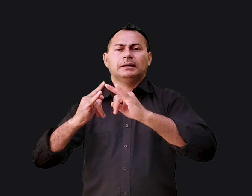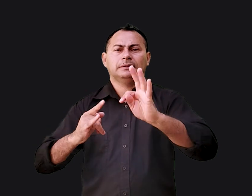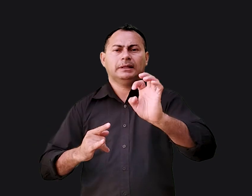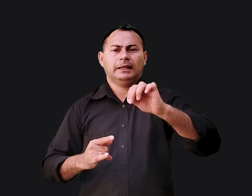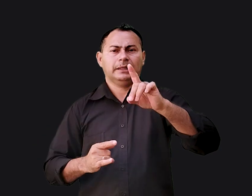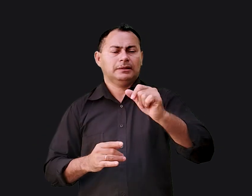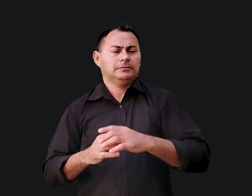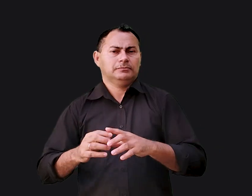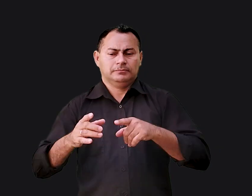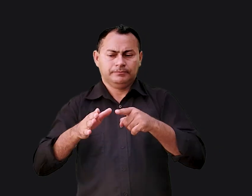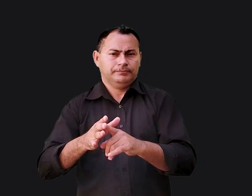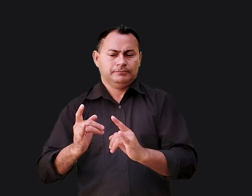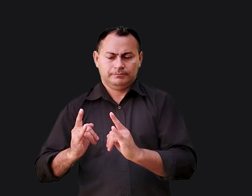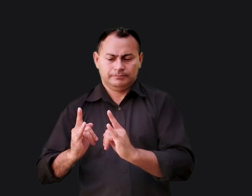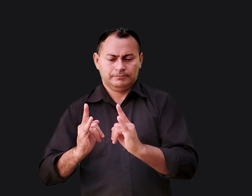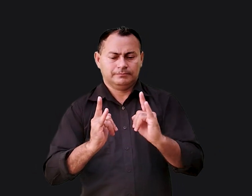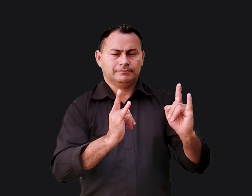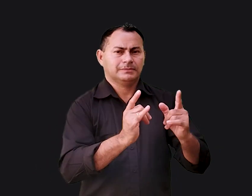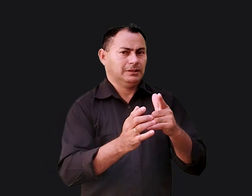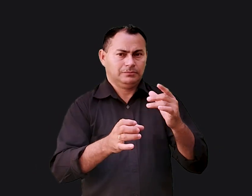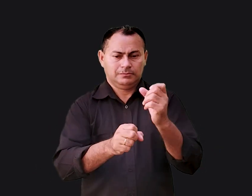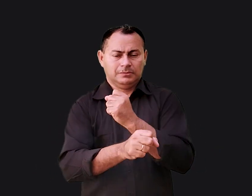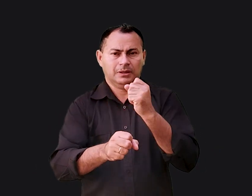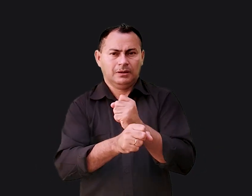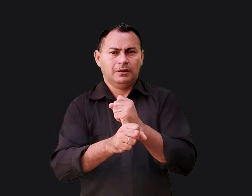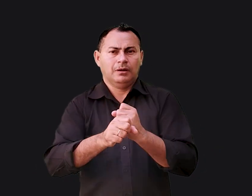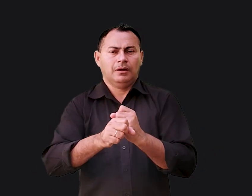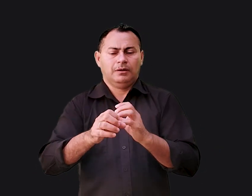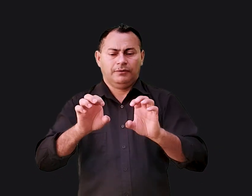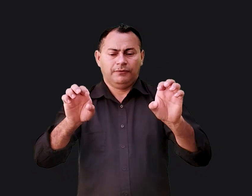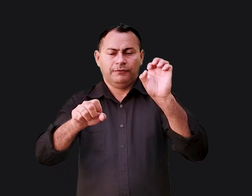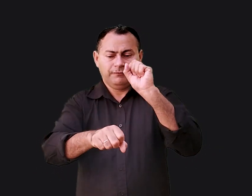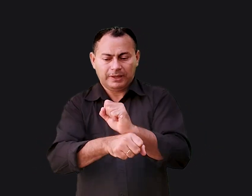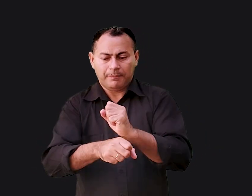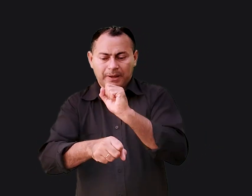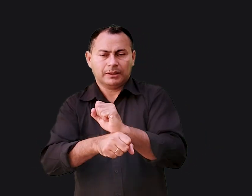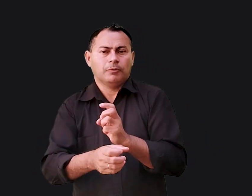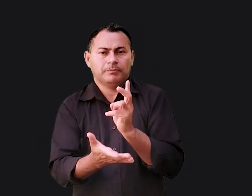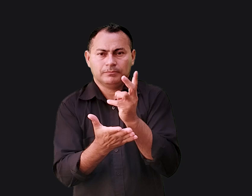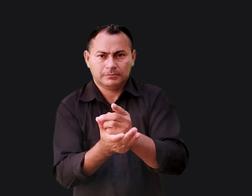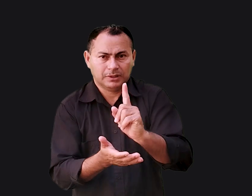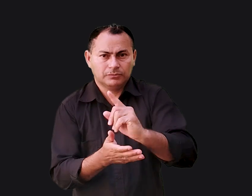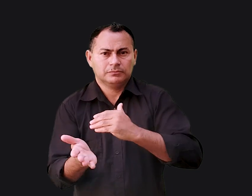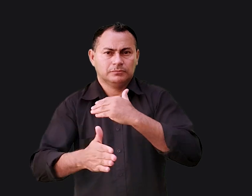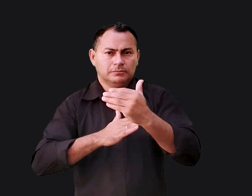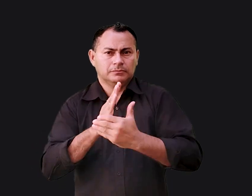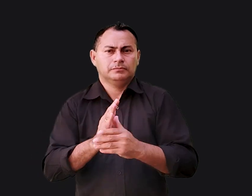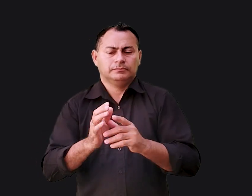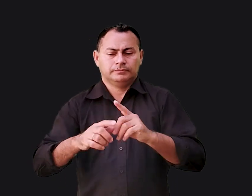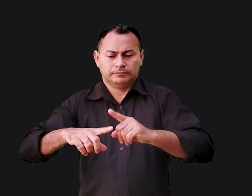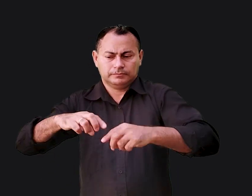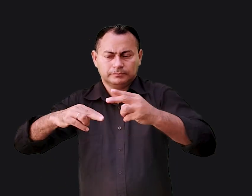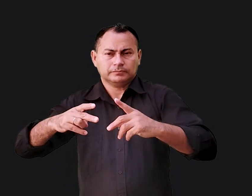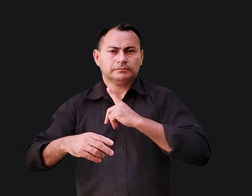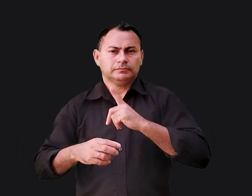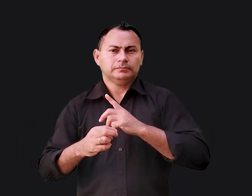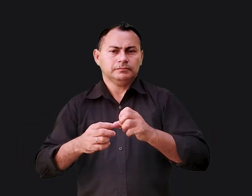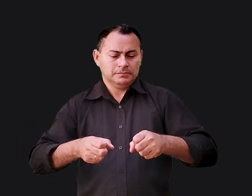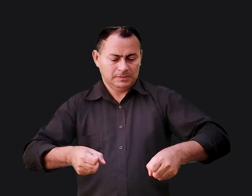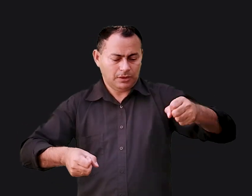era ornamento. Ele nem sequer tinha uma estrutura fixa ou permanente. Todos os seus utensílios tinham alças